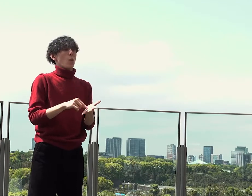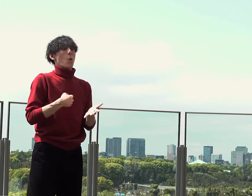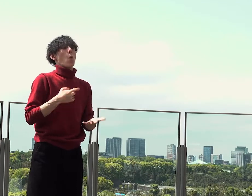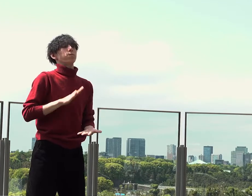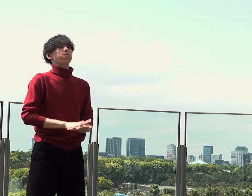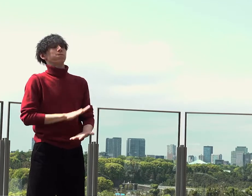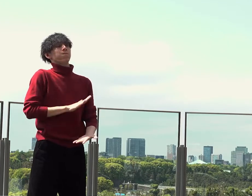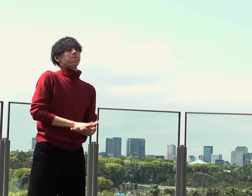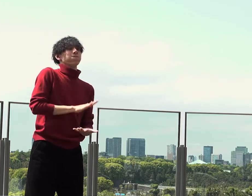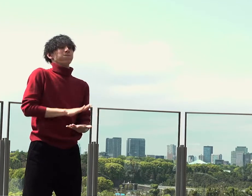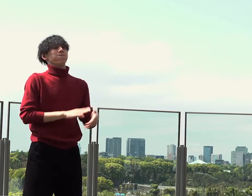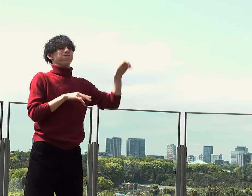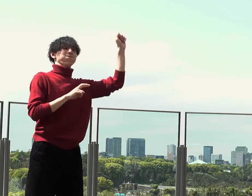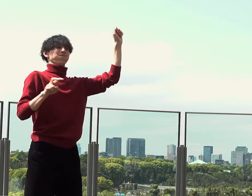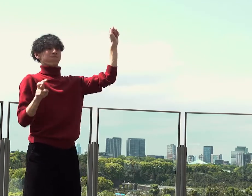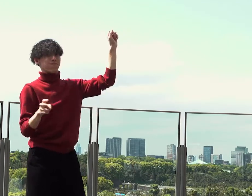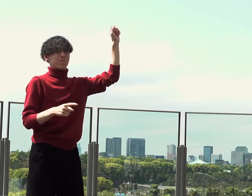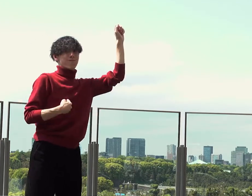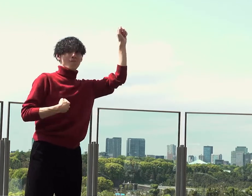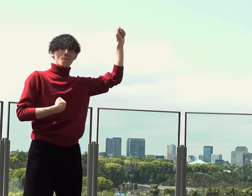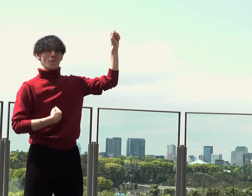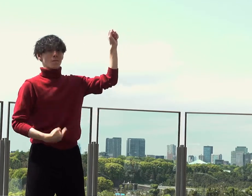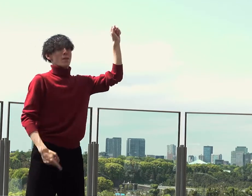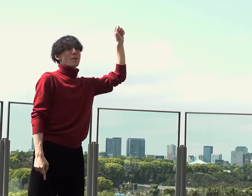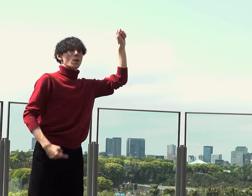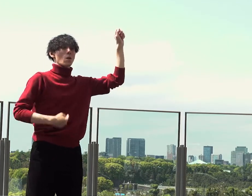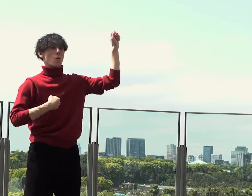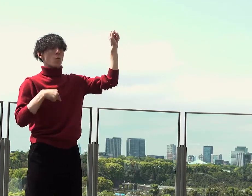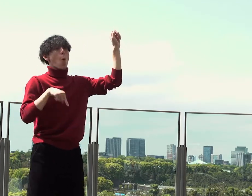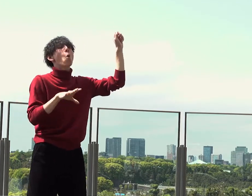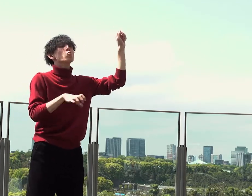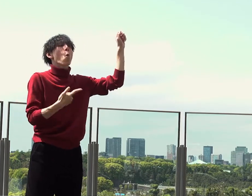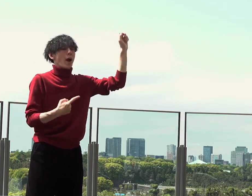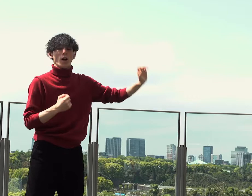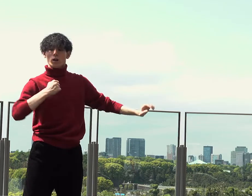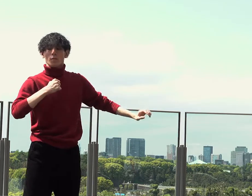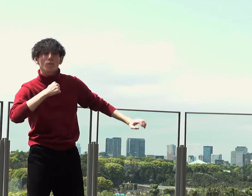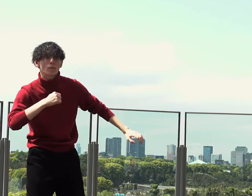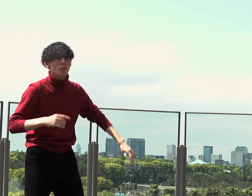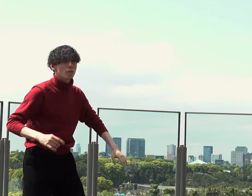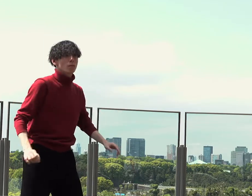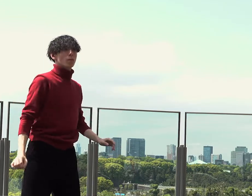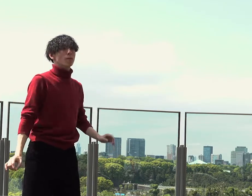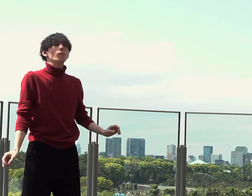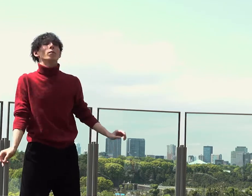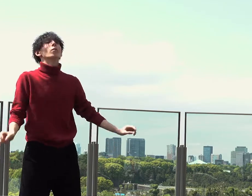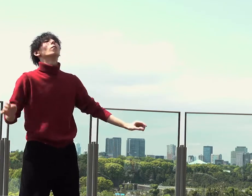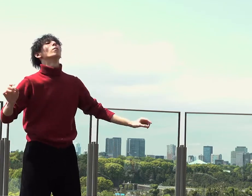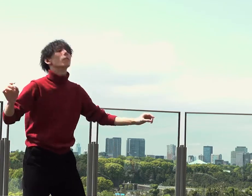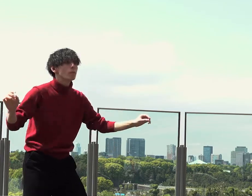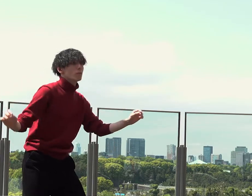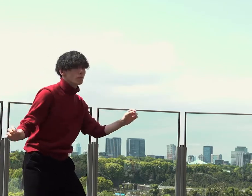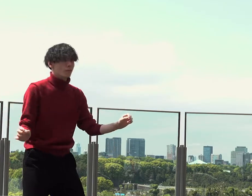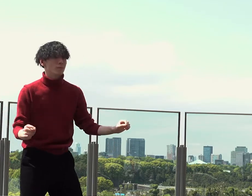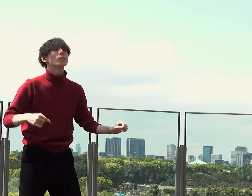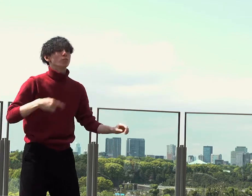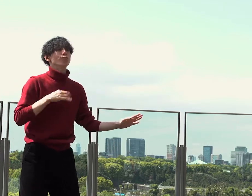動に合わせてそのリズムをとって、そこからこのようなダンス、動きが生まれてい